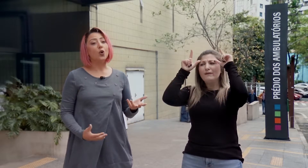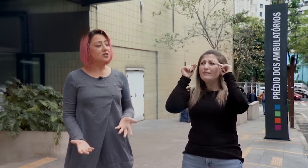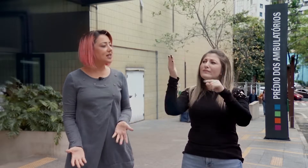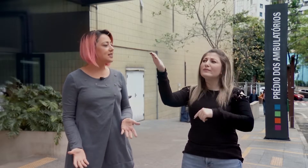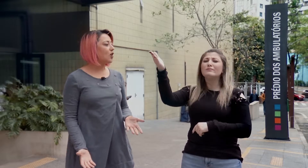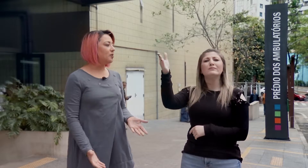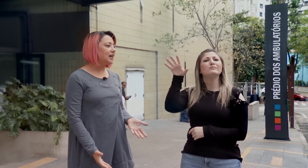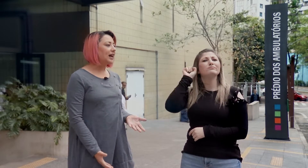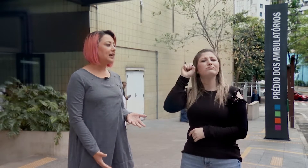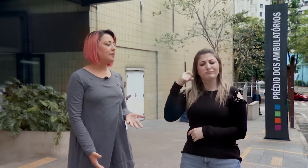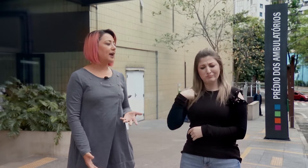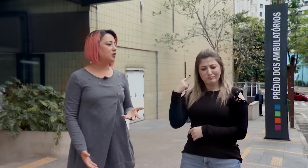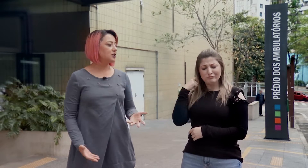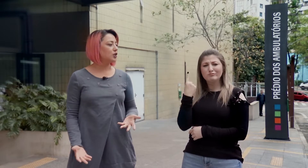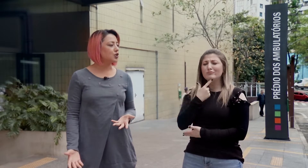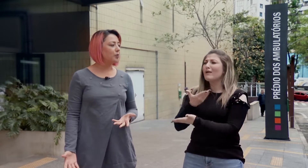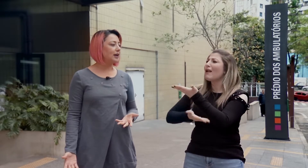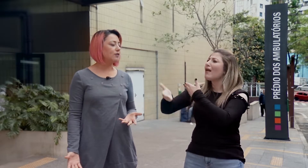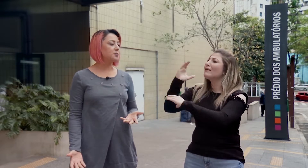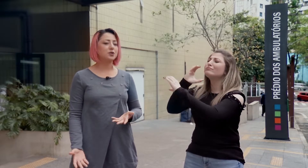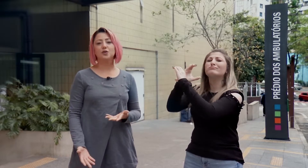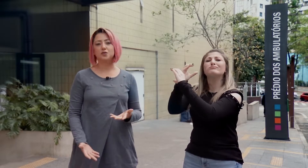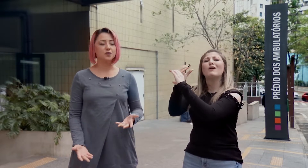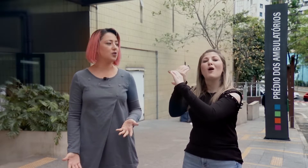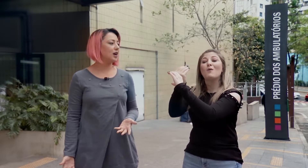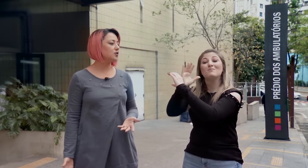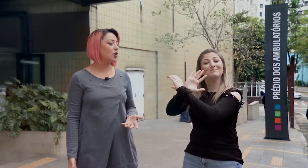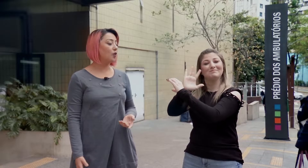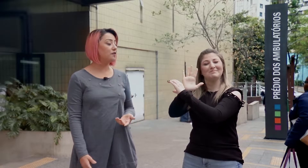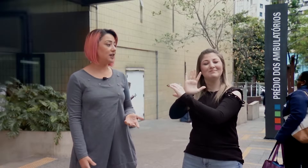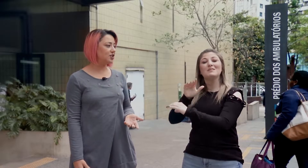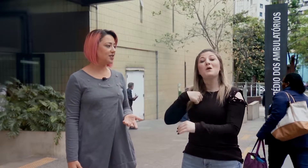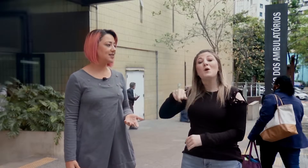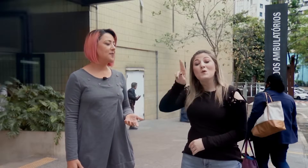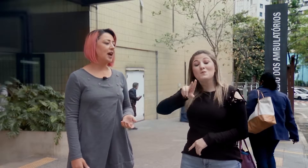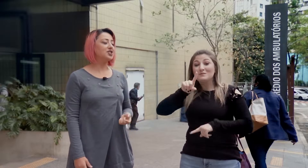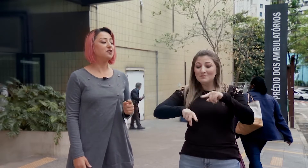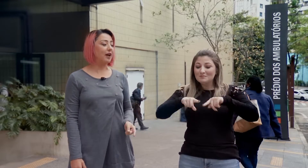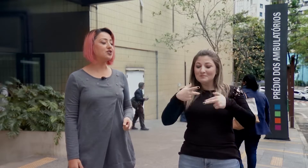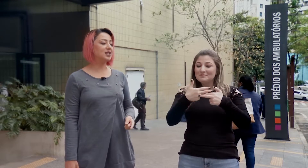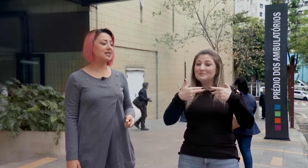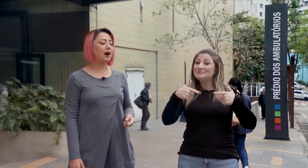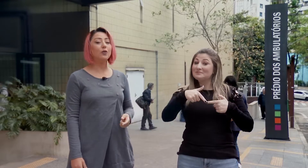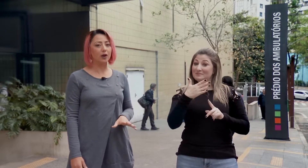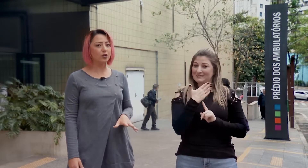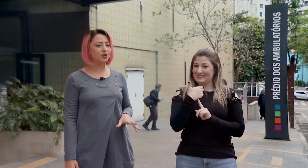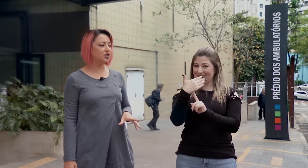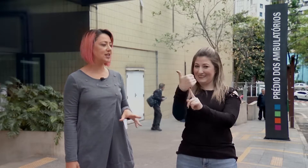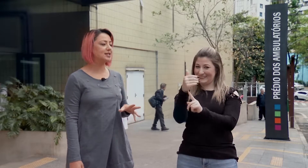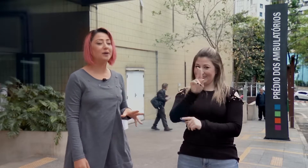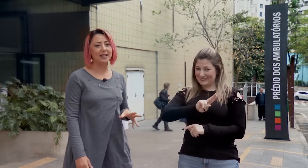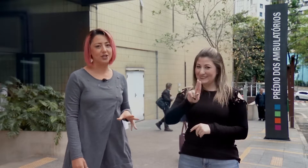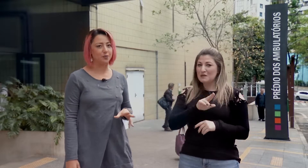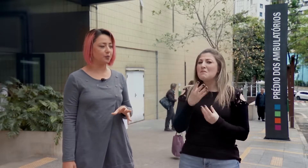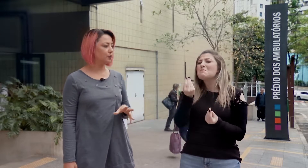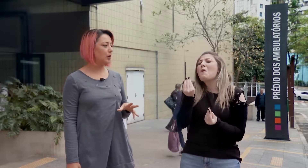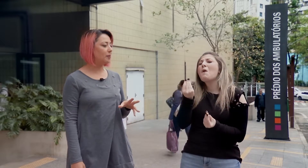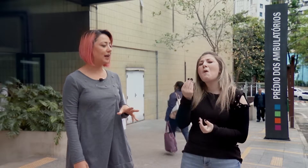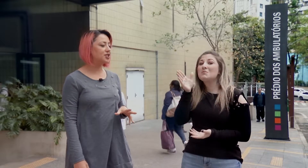conseguir se comunicar aqui, para a Kátia conseguir se comunicar com as pessoas, os funcionários ouvintes, a gente vai utilizar um recurso de acessibilidade, né? Um